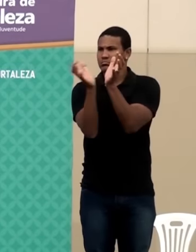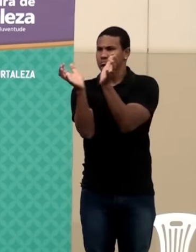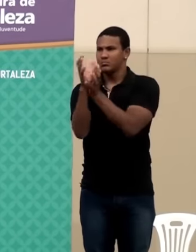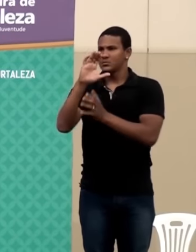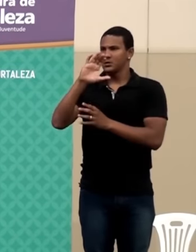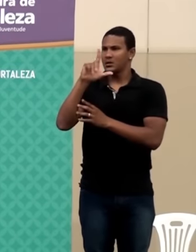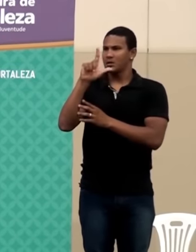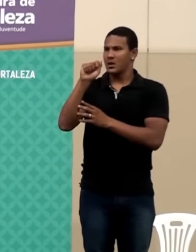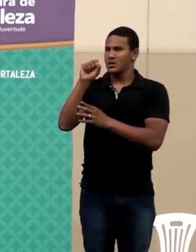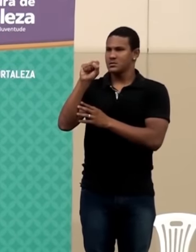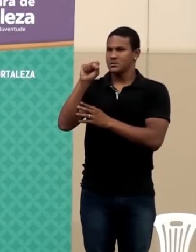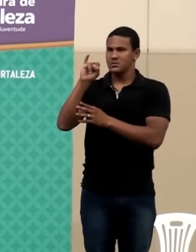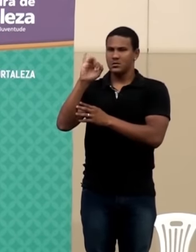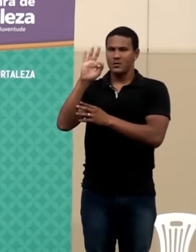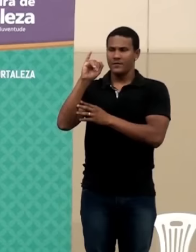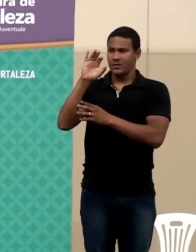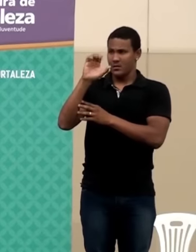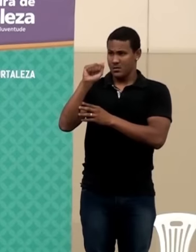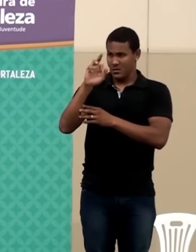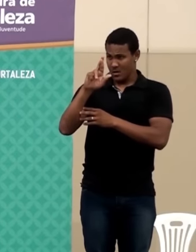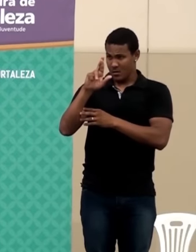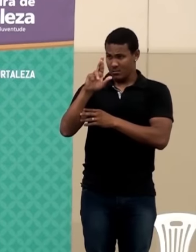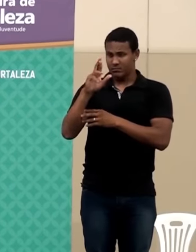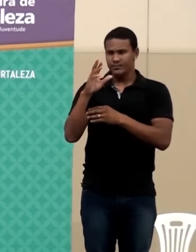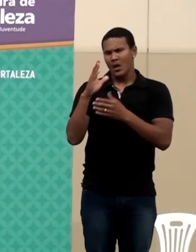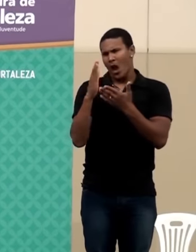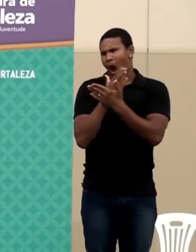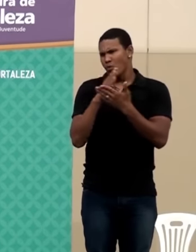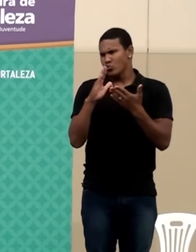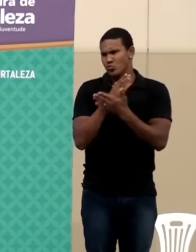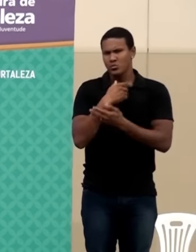bem objetivas, bem diretas. Outras, a gente